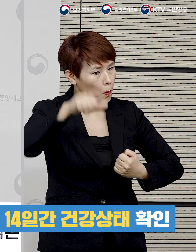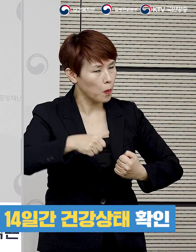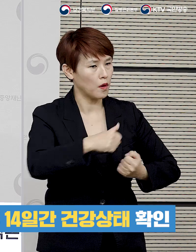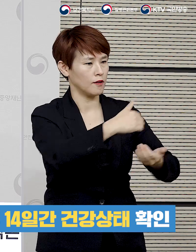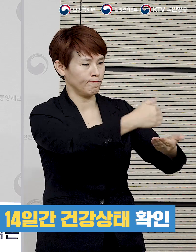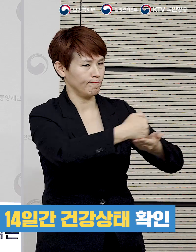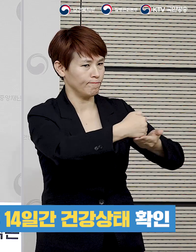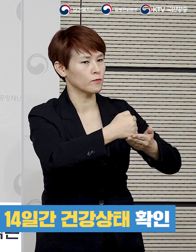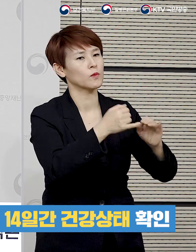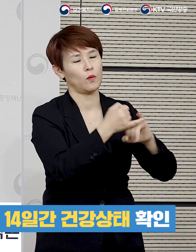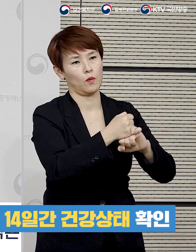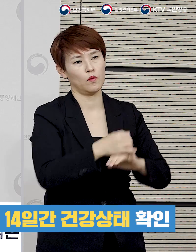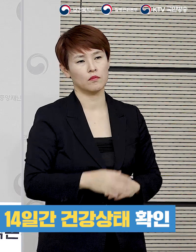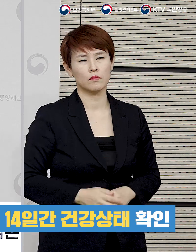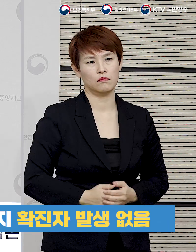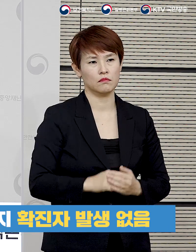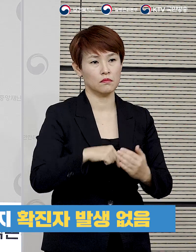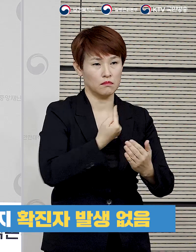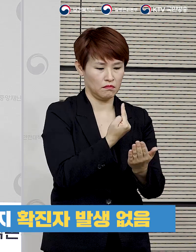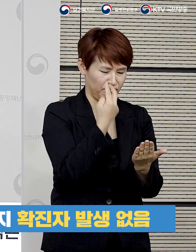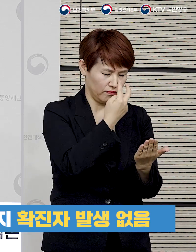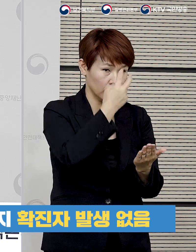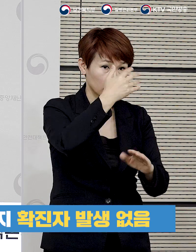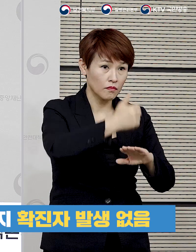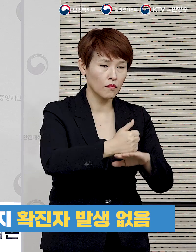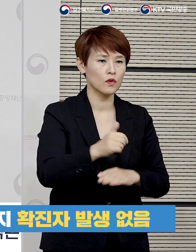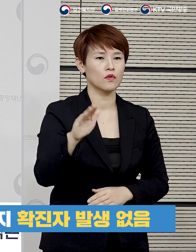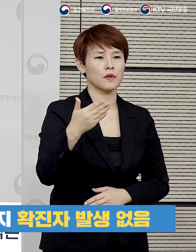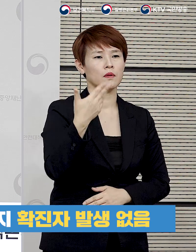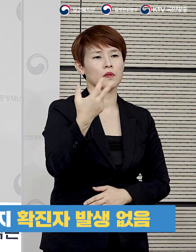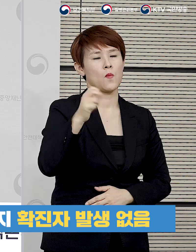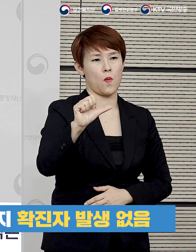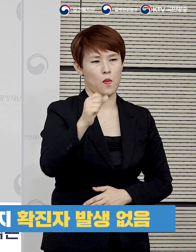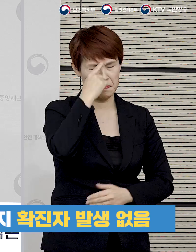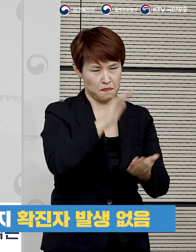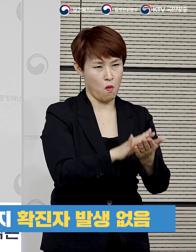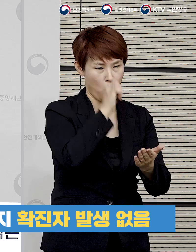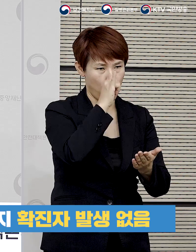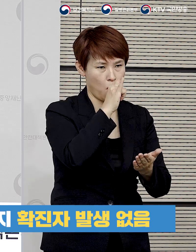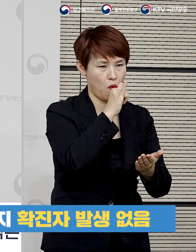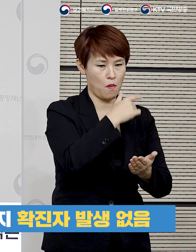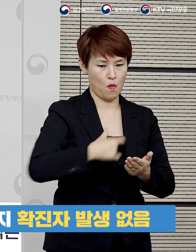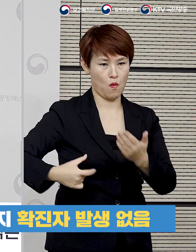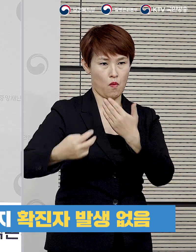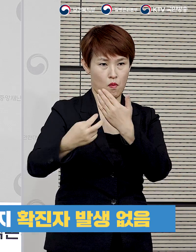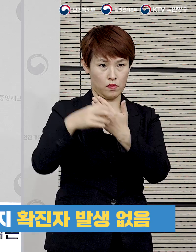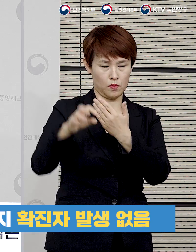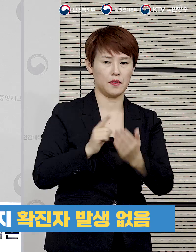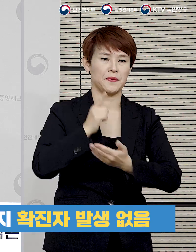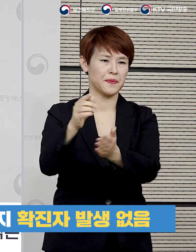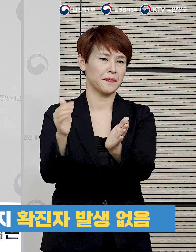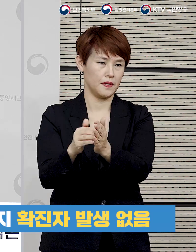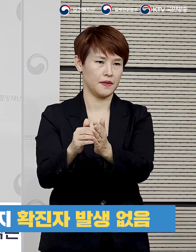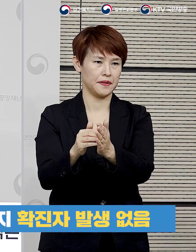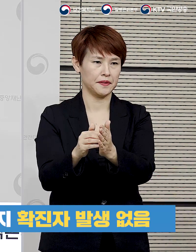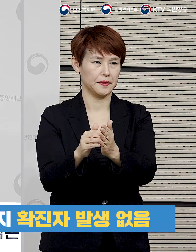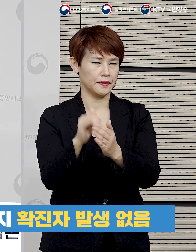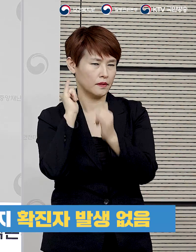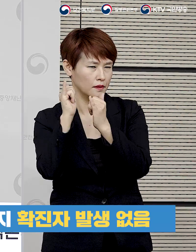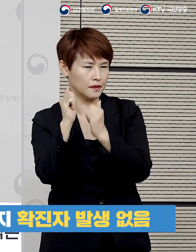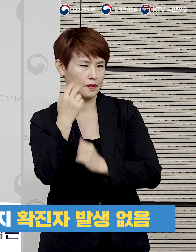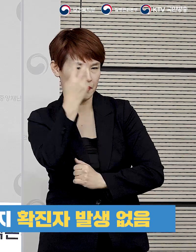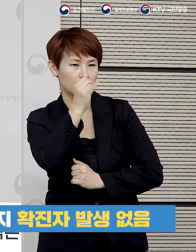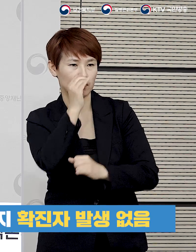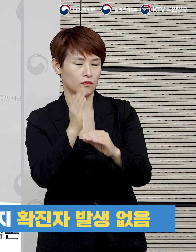매일 건강상태를 제출하도록 하고 있습니다. 자가진단 결과 985건의 유증상자를 보건소에 통보하여 능동감시